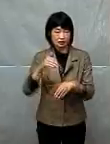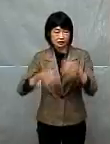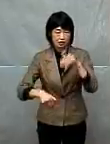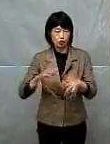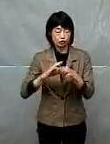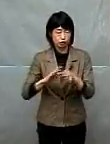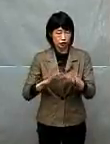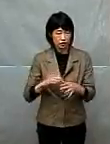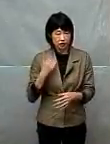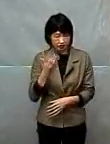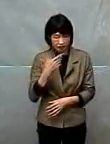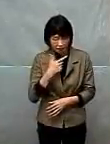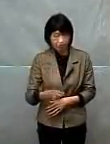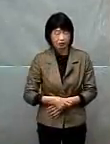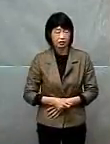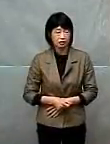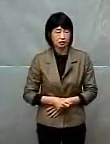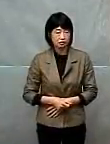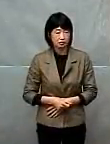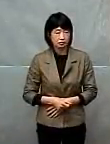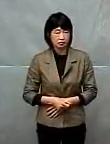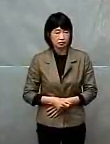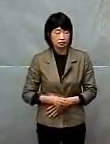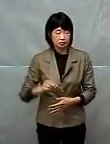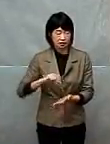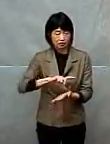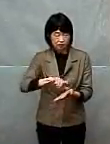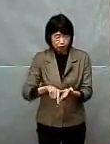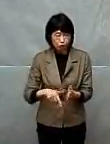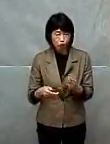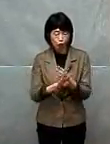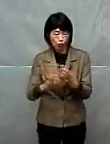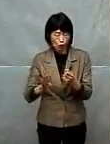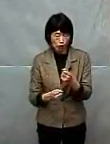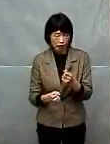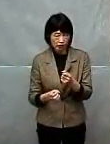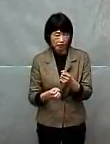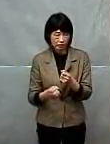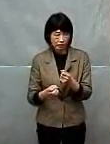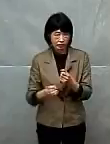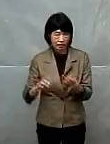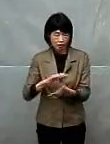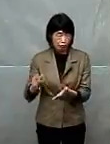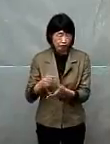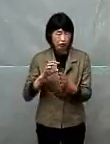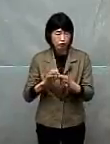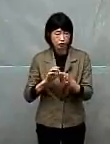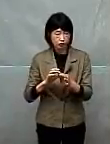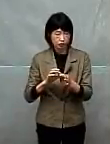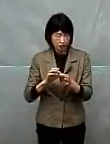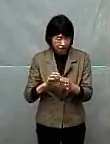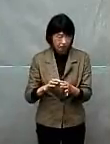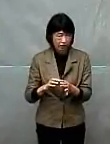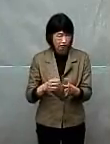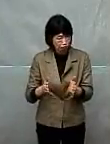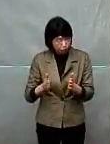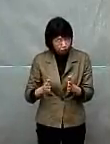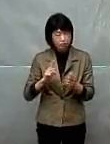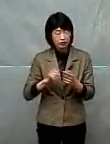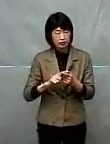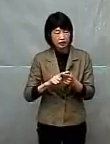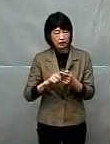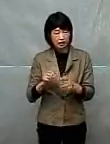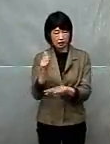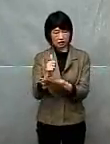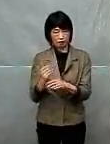が地元原発の再稼働に慎重な野党系の米山候補が当選されたということで、